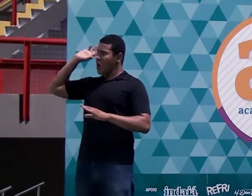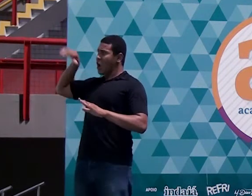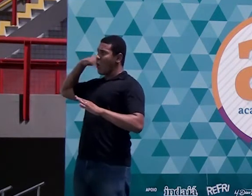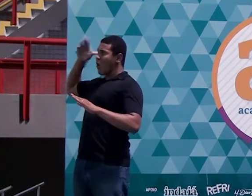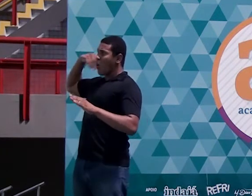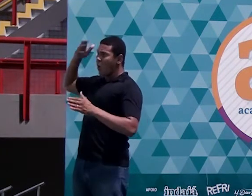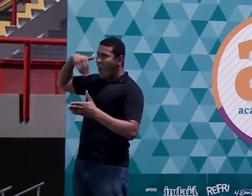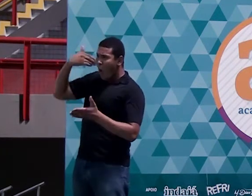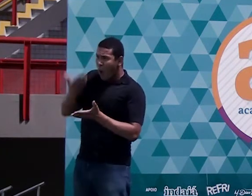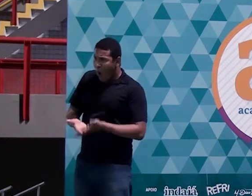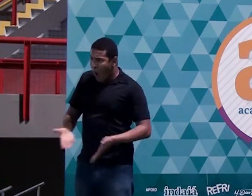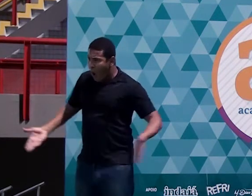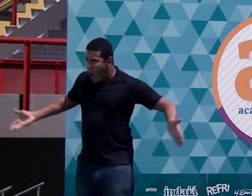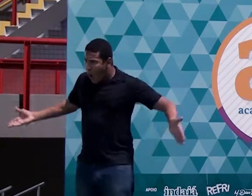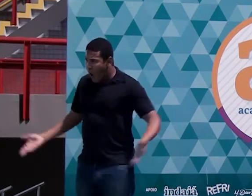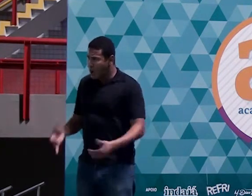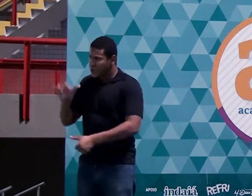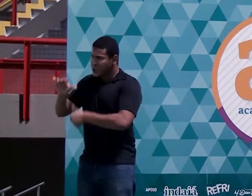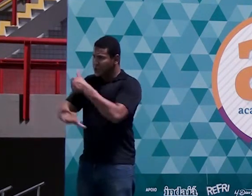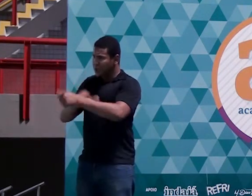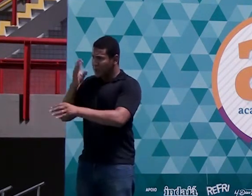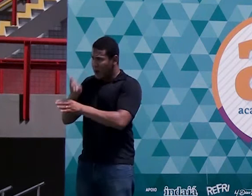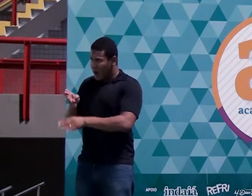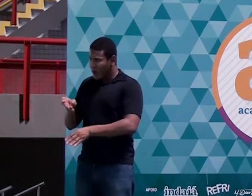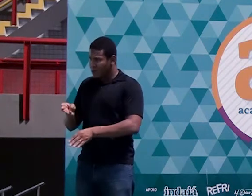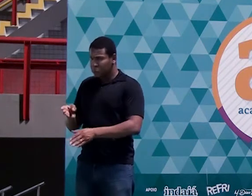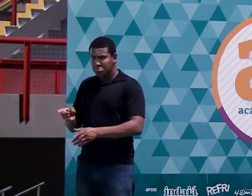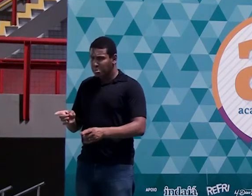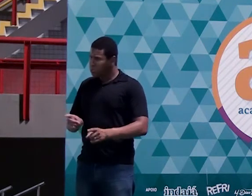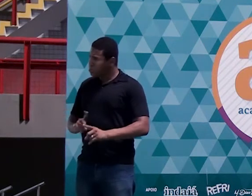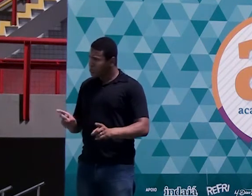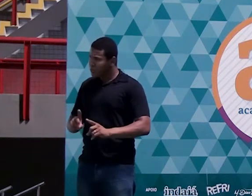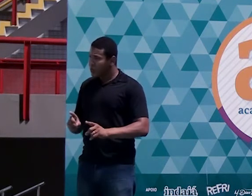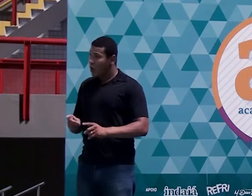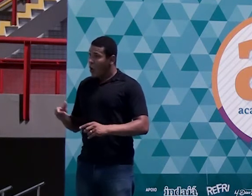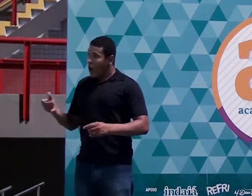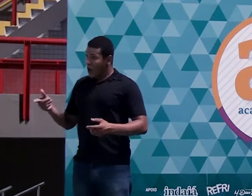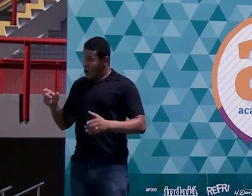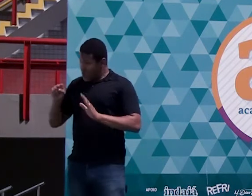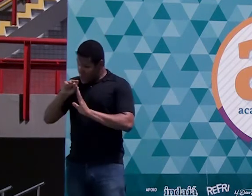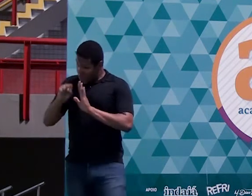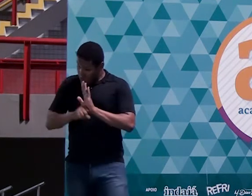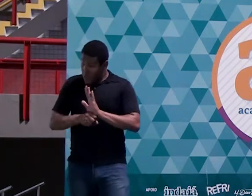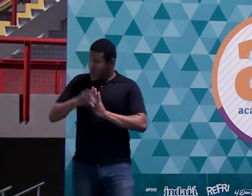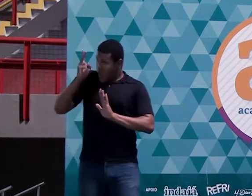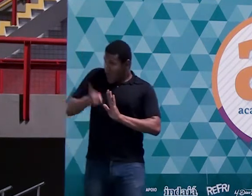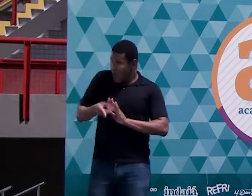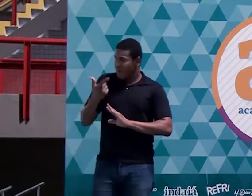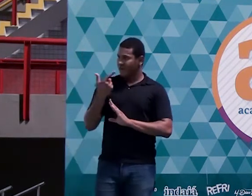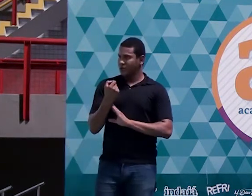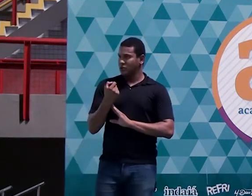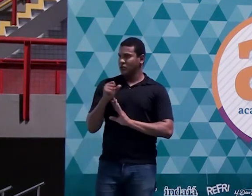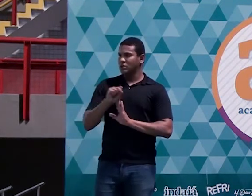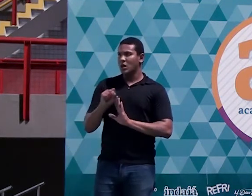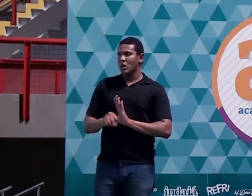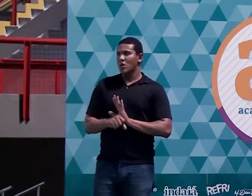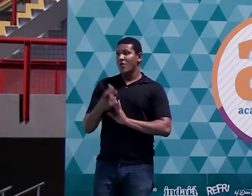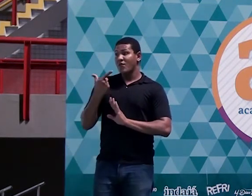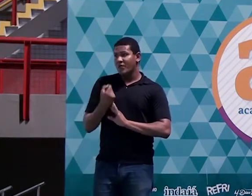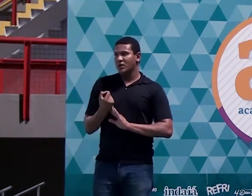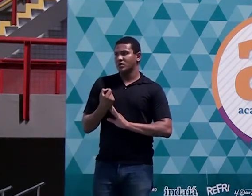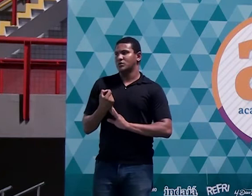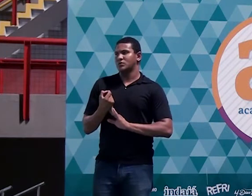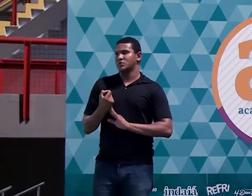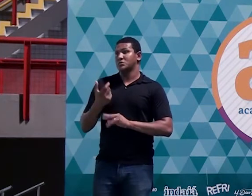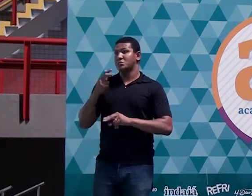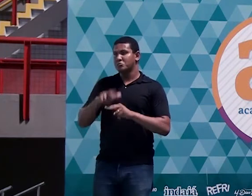gente totalmente hoje. O nosso mundo é moldado pelo século XX. Tá bom?